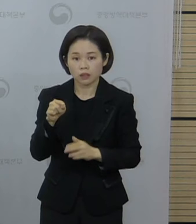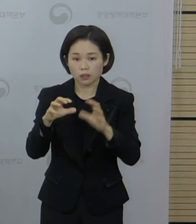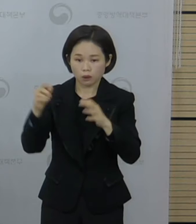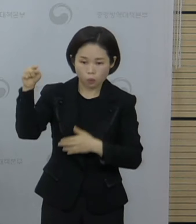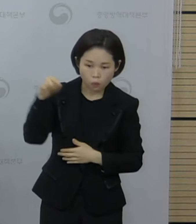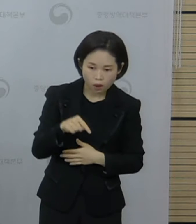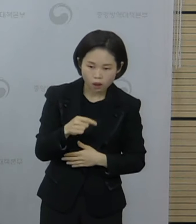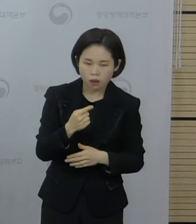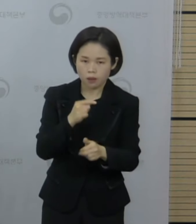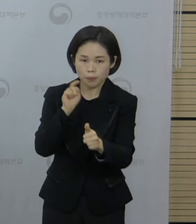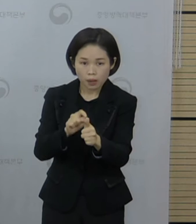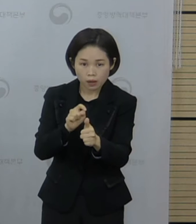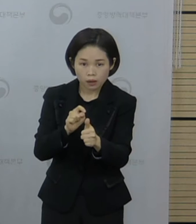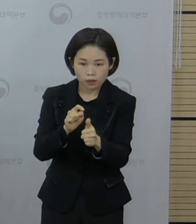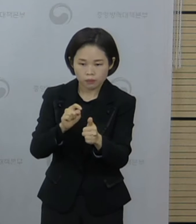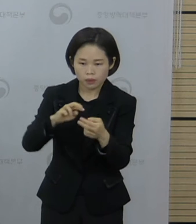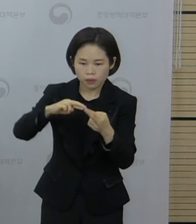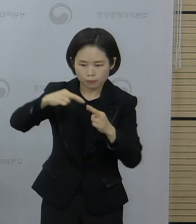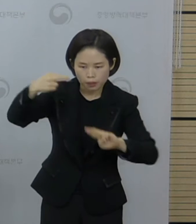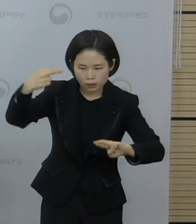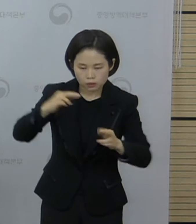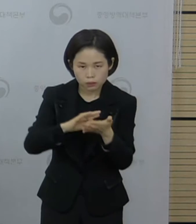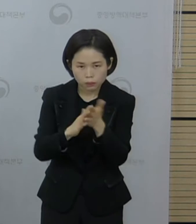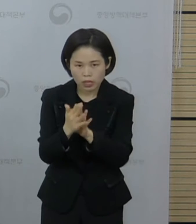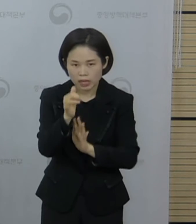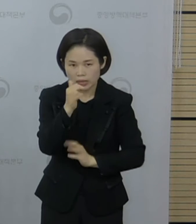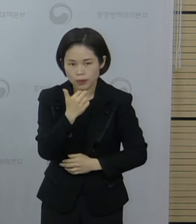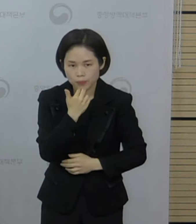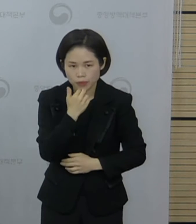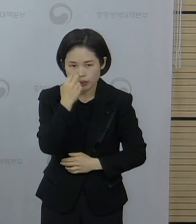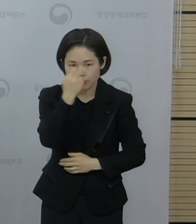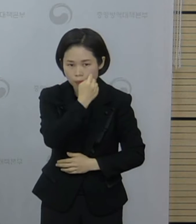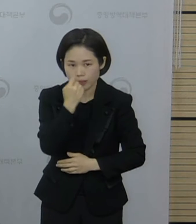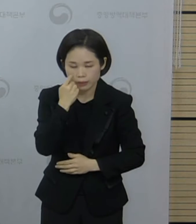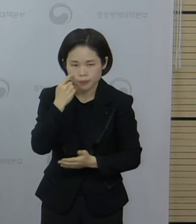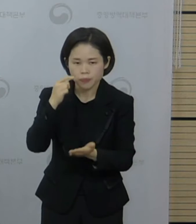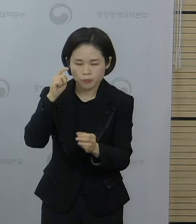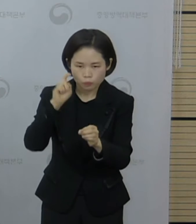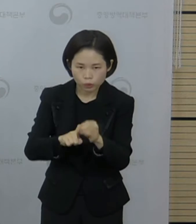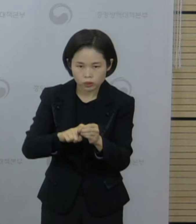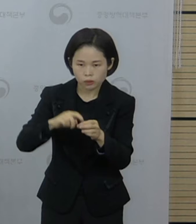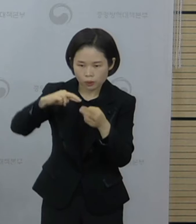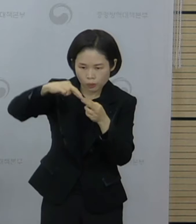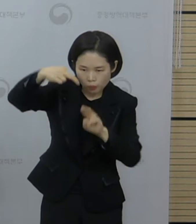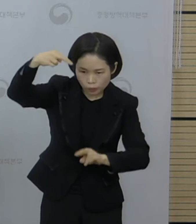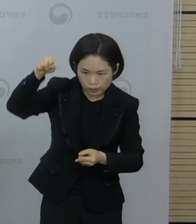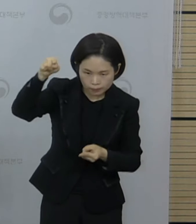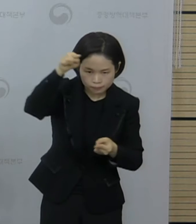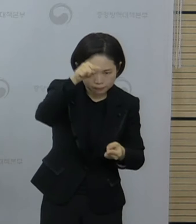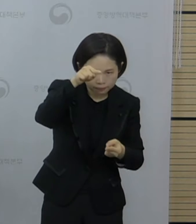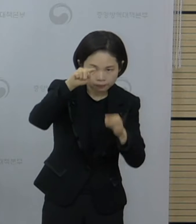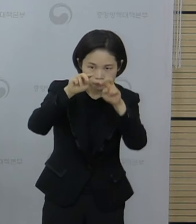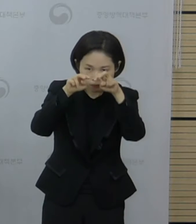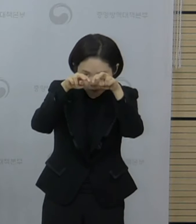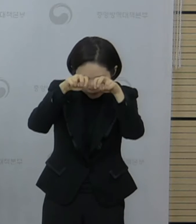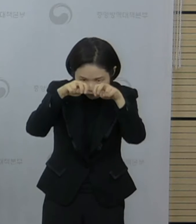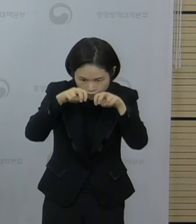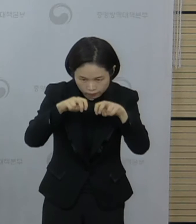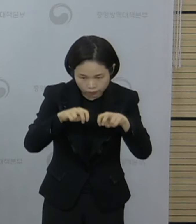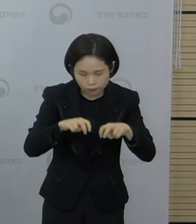바이러스 유무를 확인하기 위해서 전장 유전체 분석을 계속 진행하고 있습니다